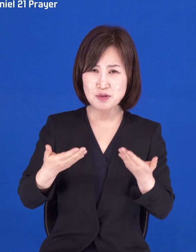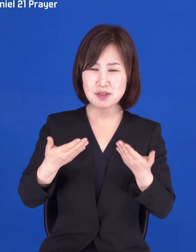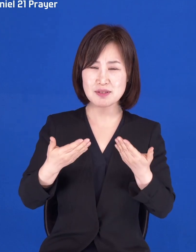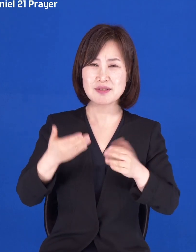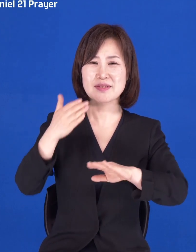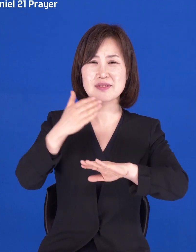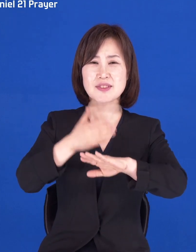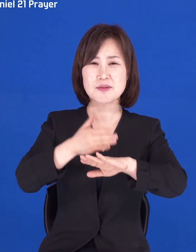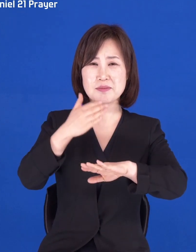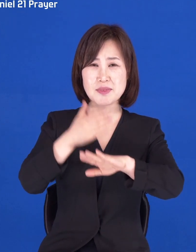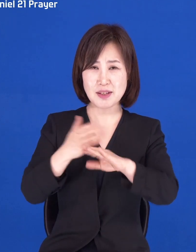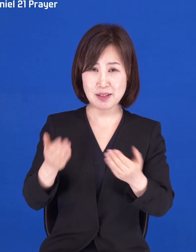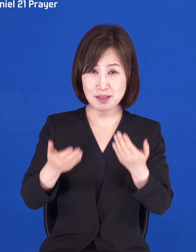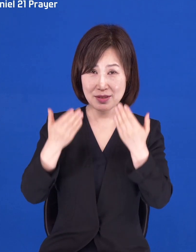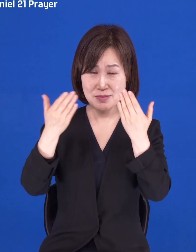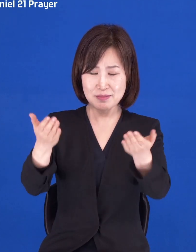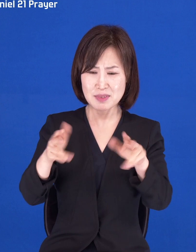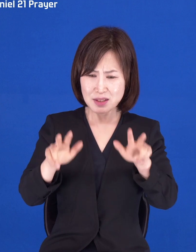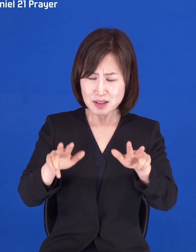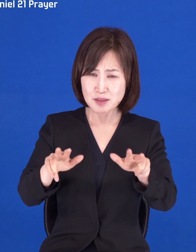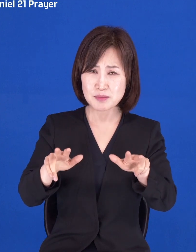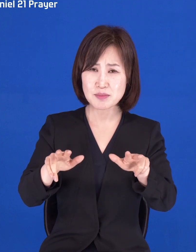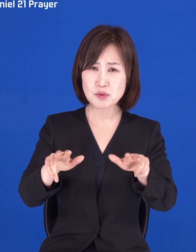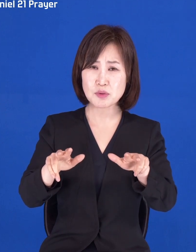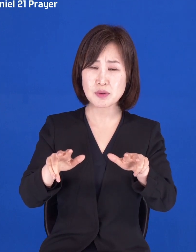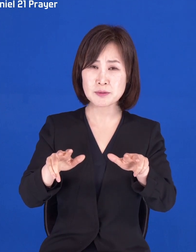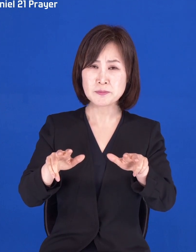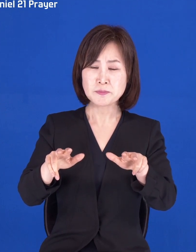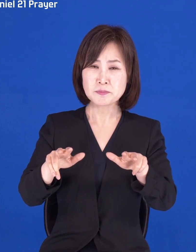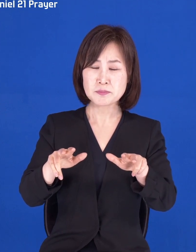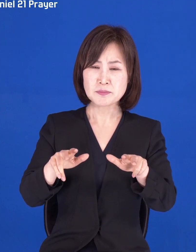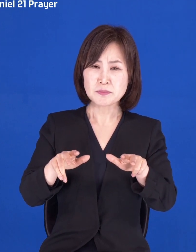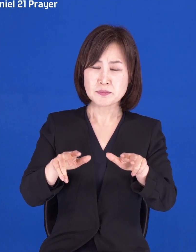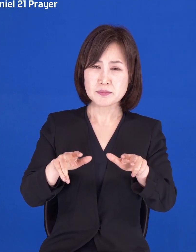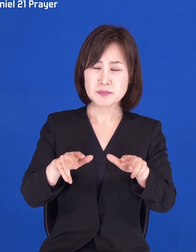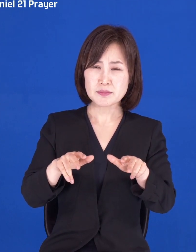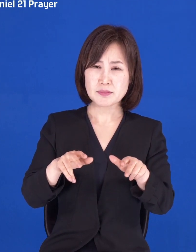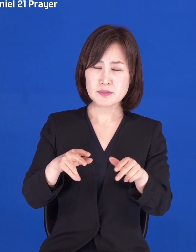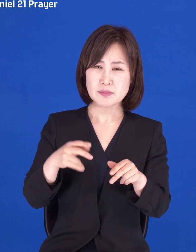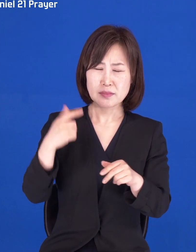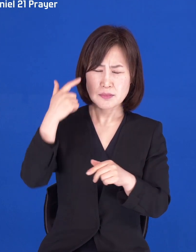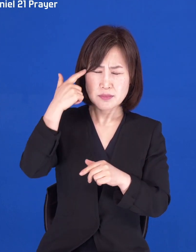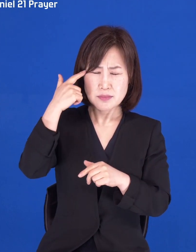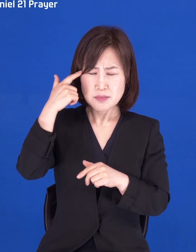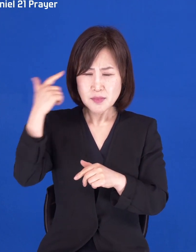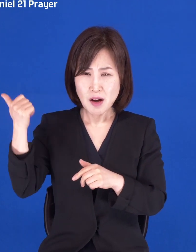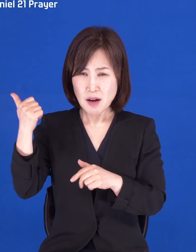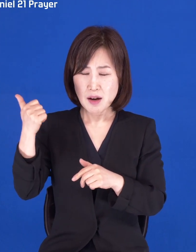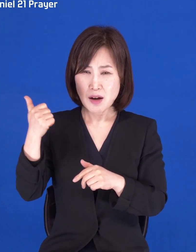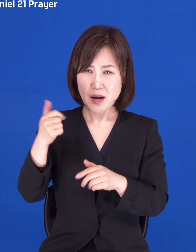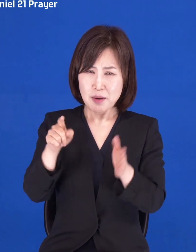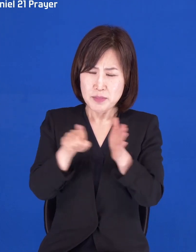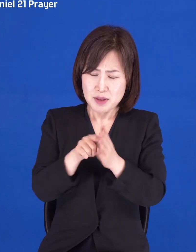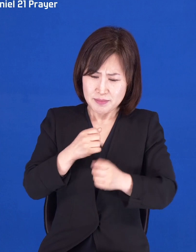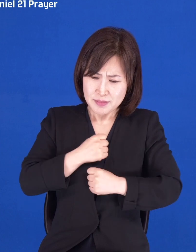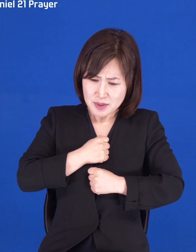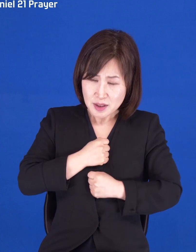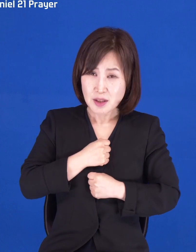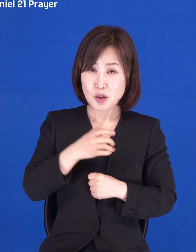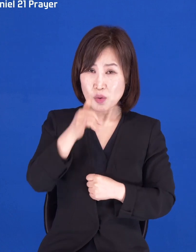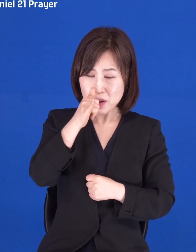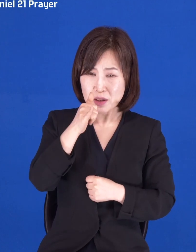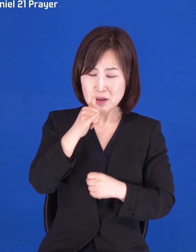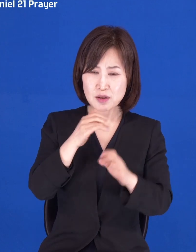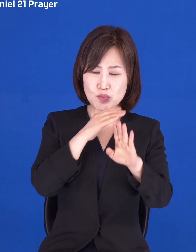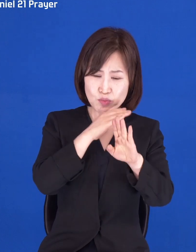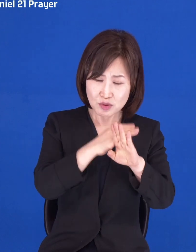감사합니다. 지금 이 순간에도 목숨을 걸고 신앙을 지켜가고 있는 북한의 성도들을 주의